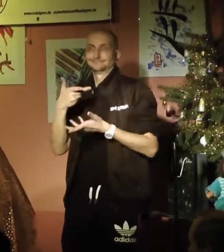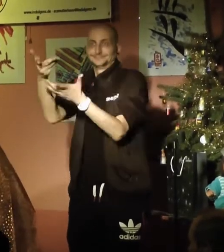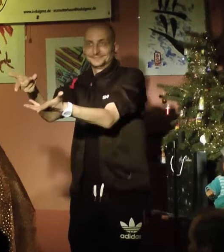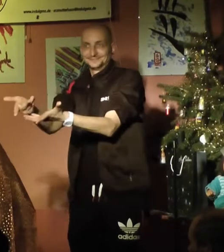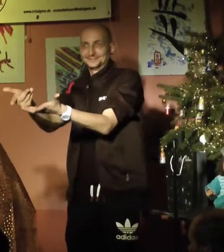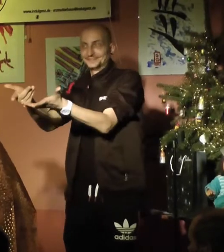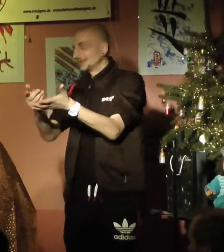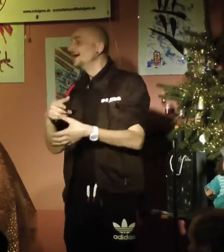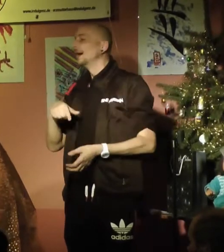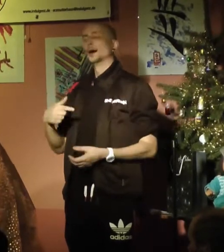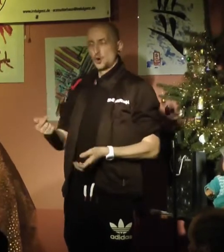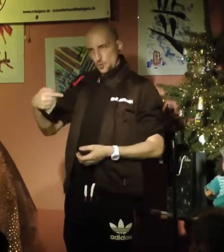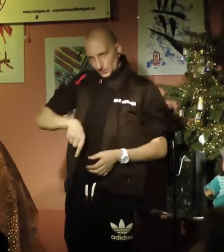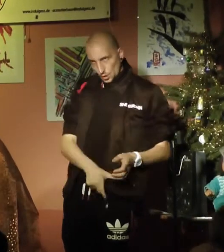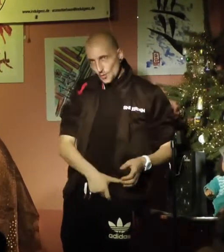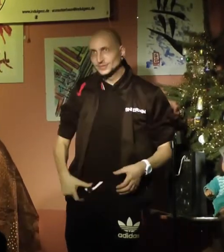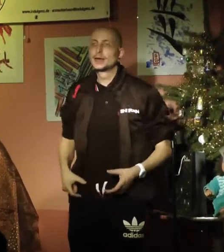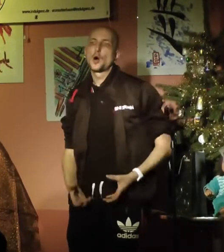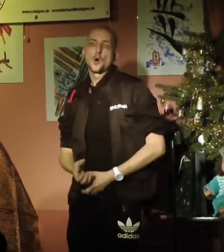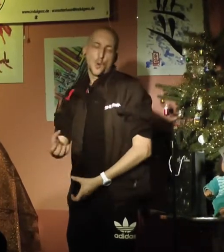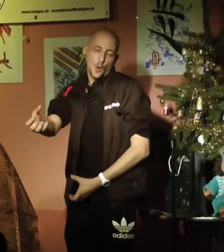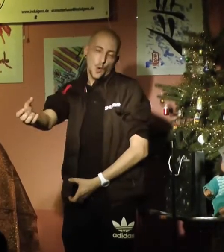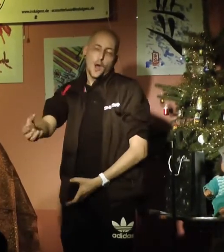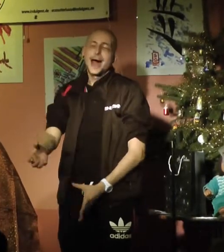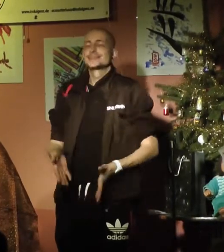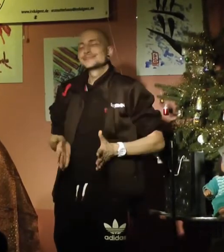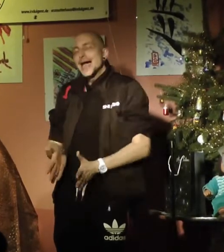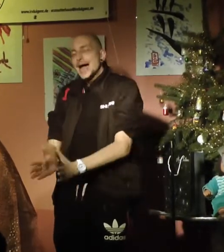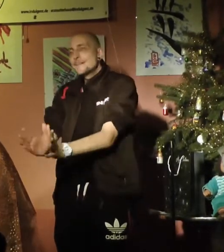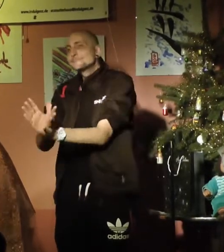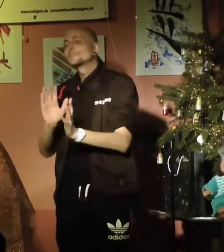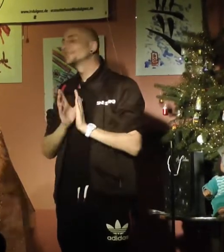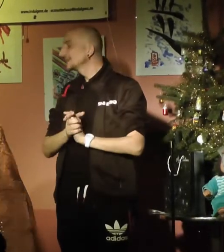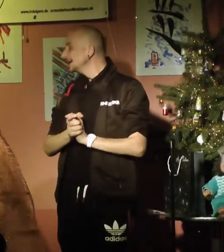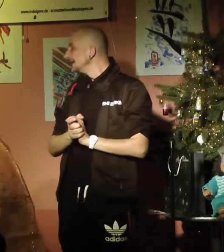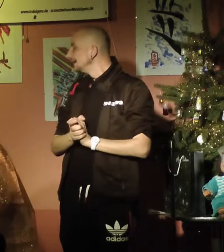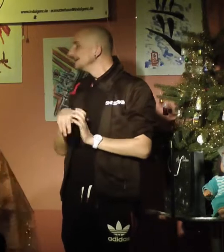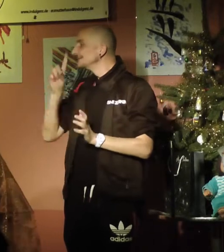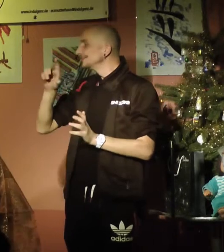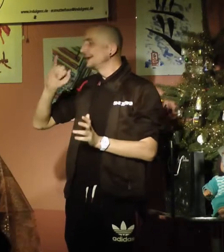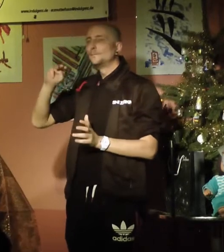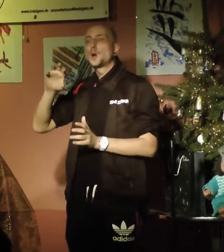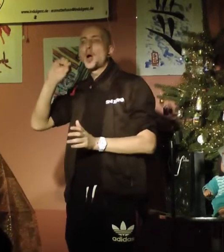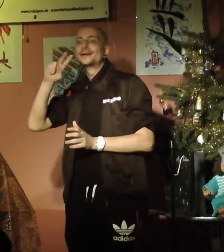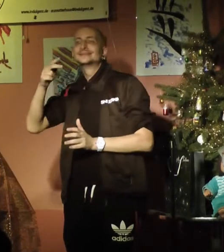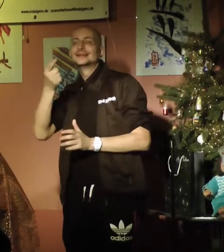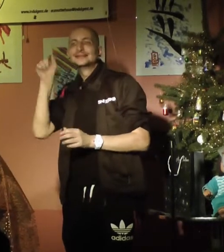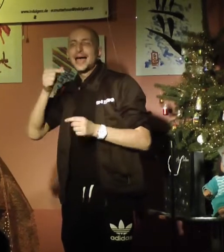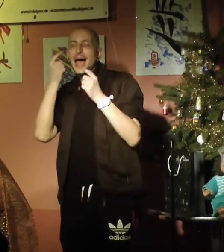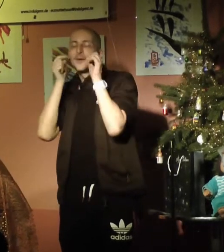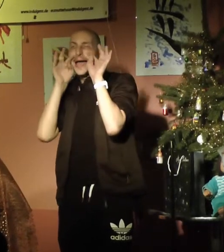du bekommst eine Unterhose mit Rohrdamm. Ich schaue gerade die Mom dabei in die Augen, sie fangen an zu glänzen.